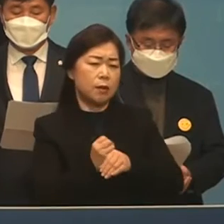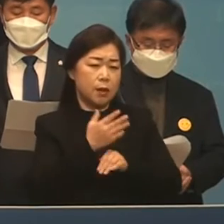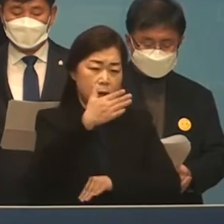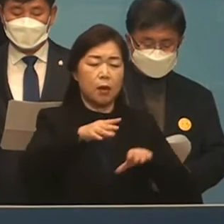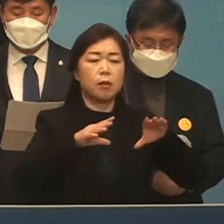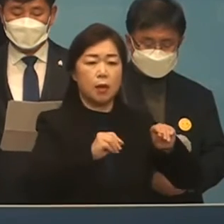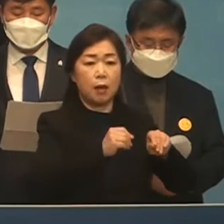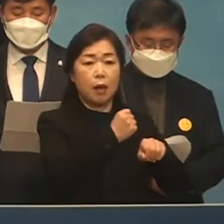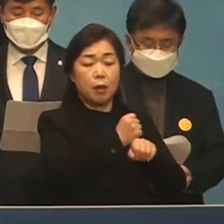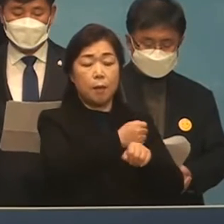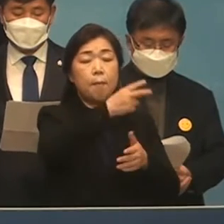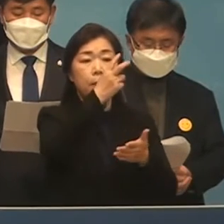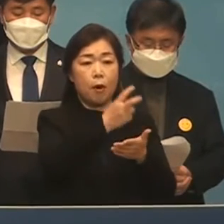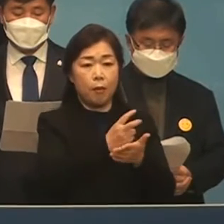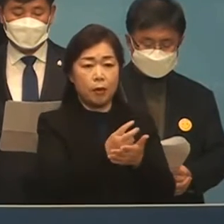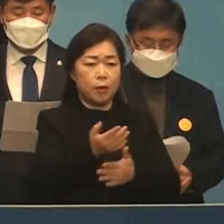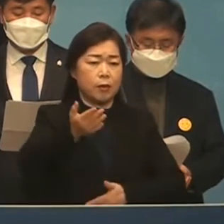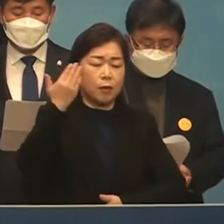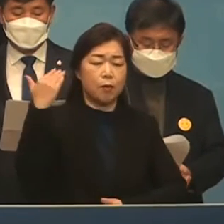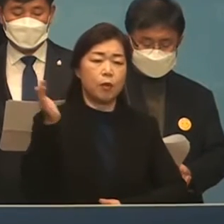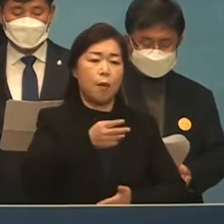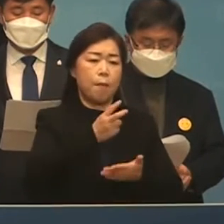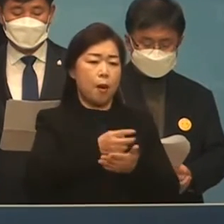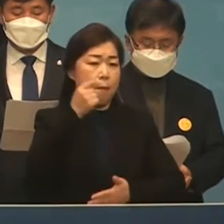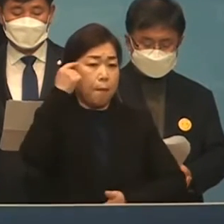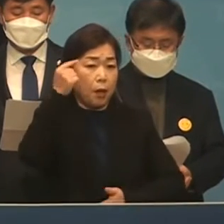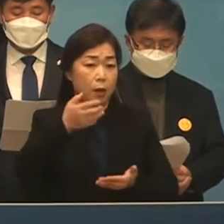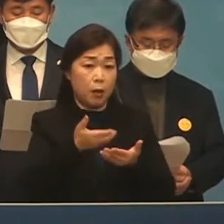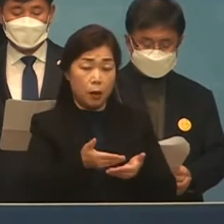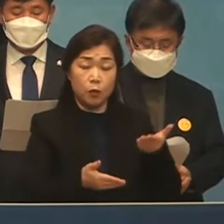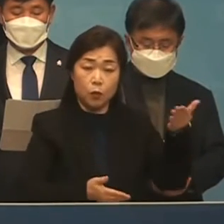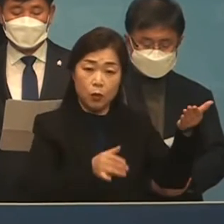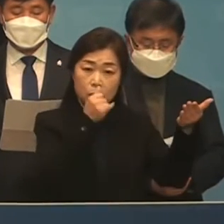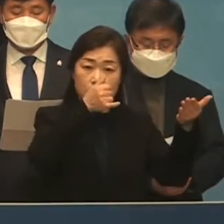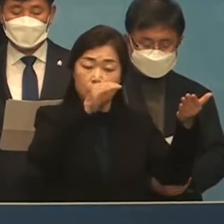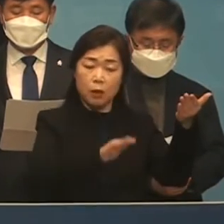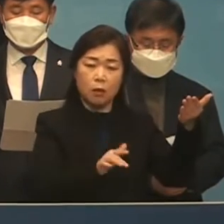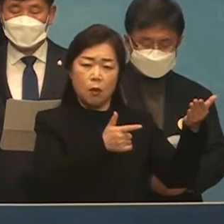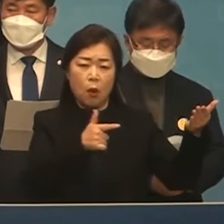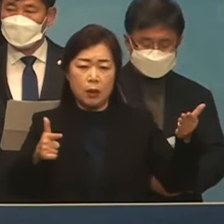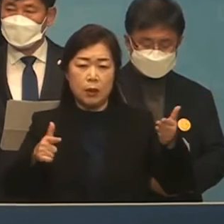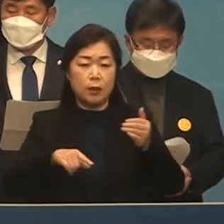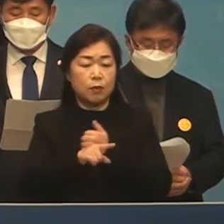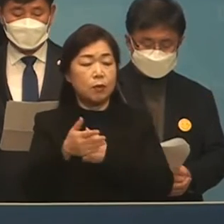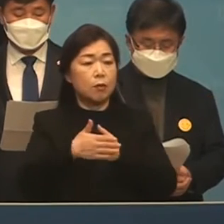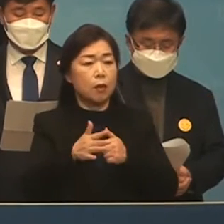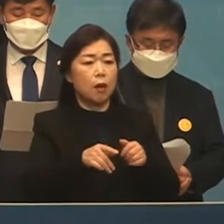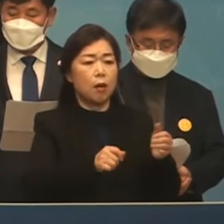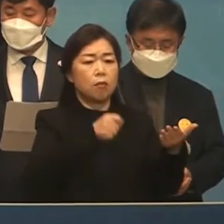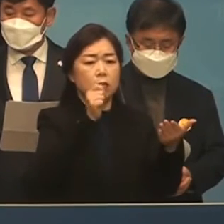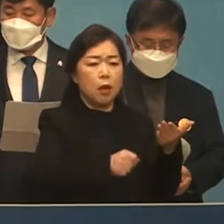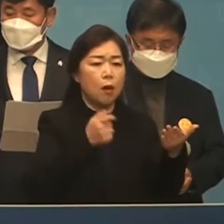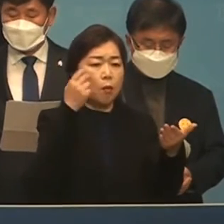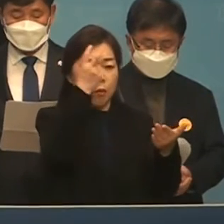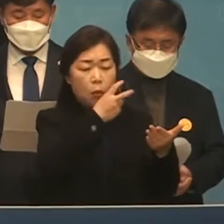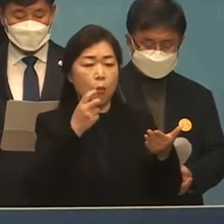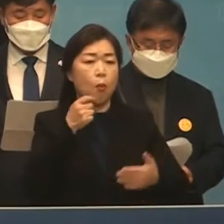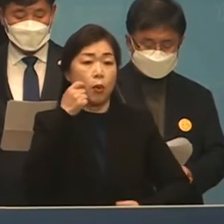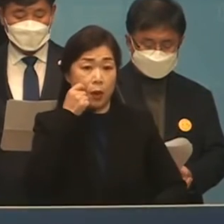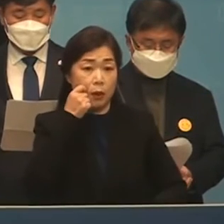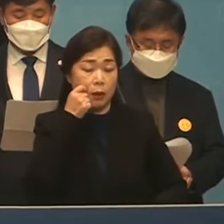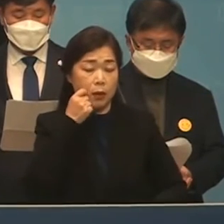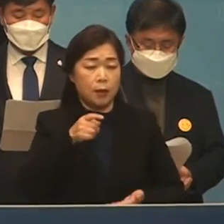제한하는 법률 등은 오래전에 법안이 발의되었지만 여러 가지 이유로 처리가 지체되어 온